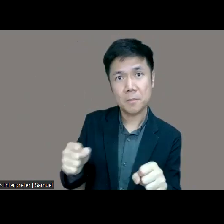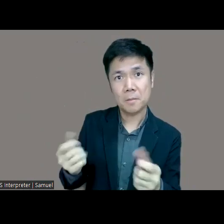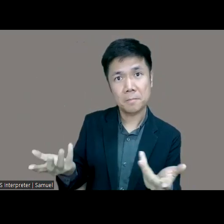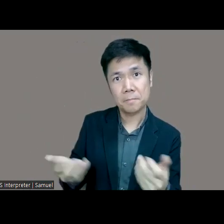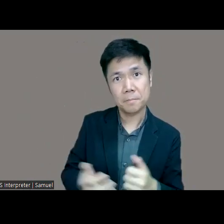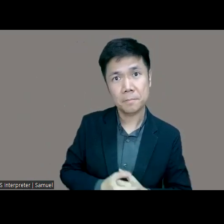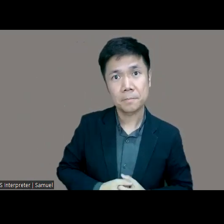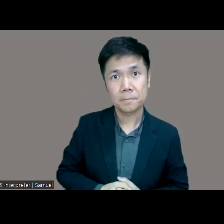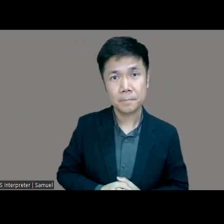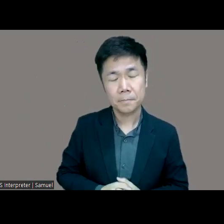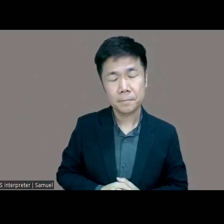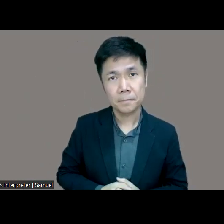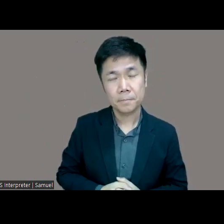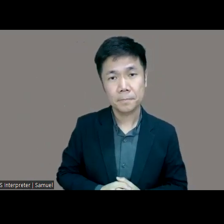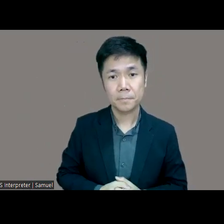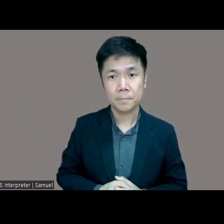l'argent.